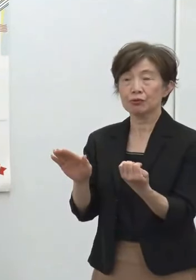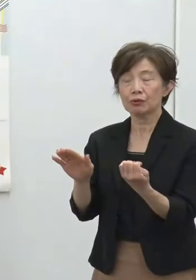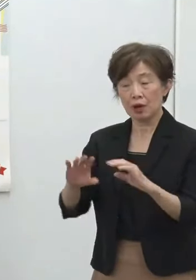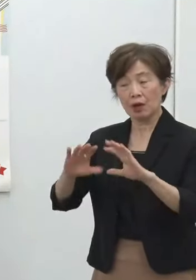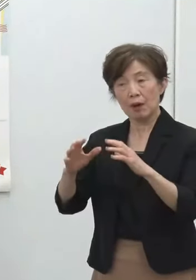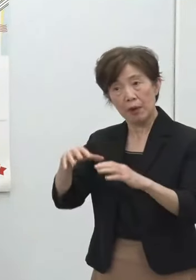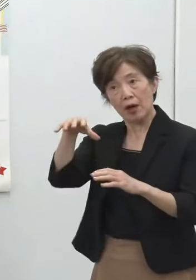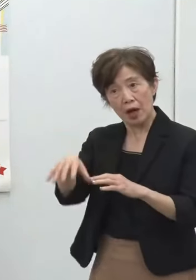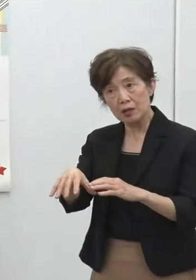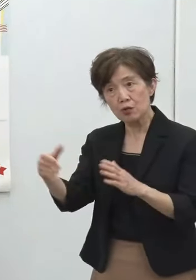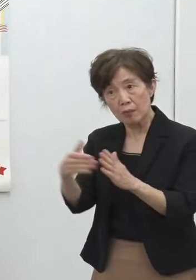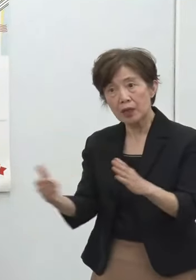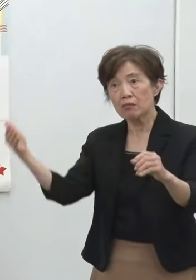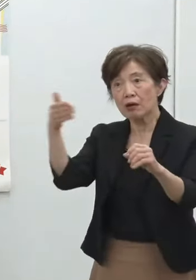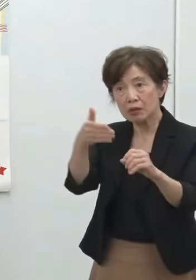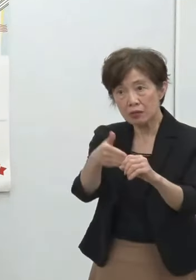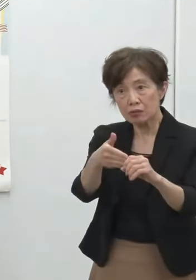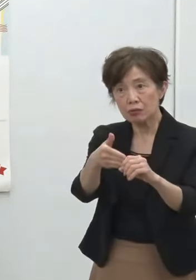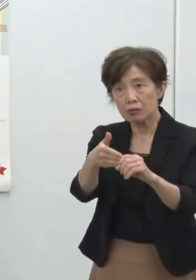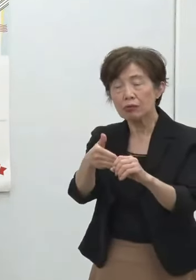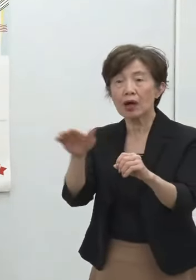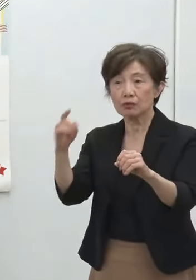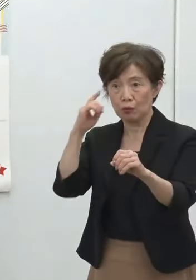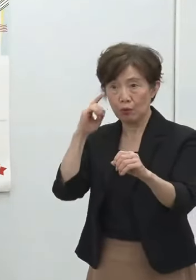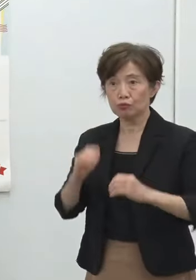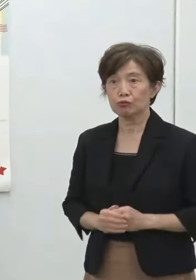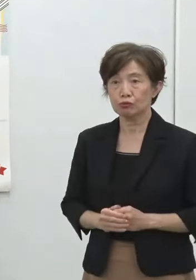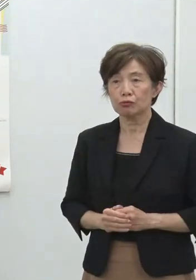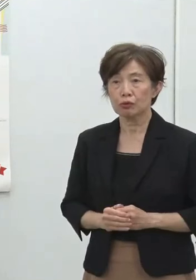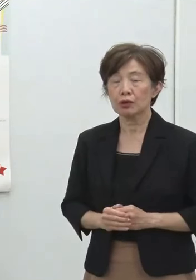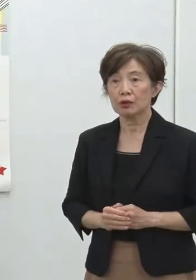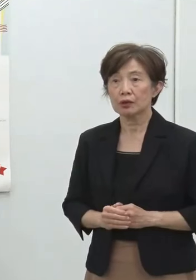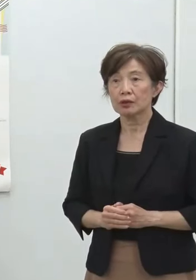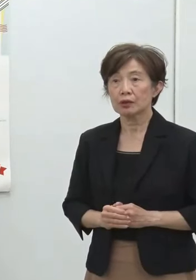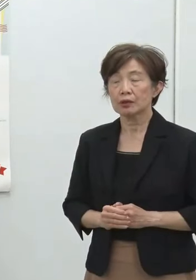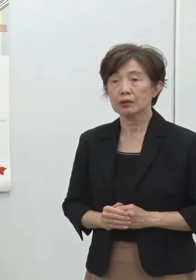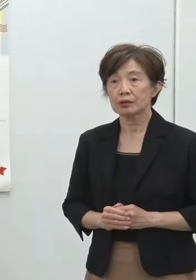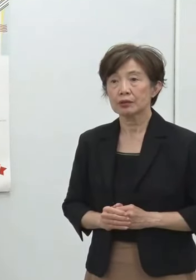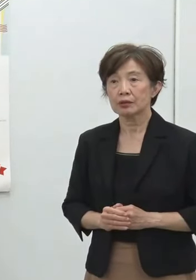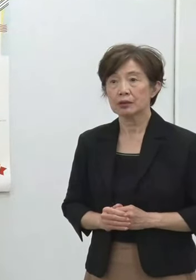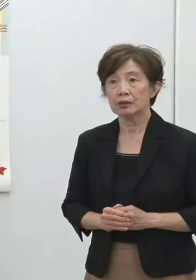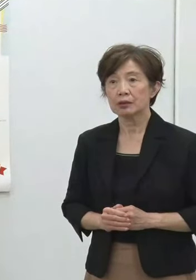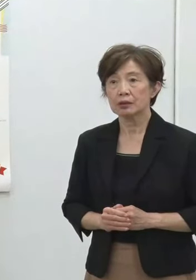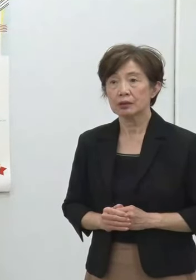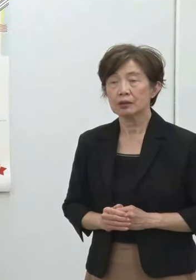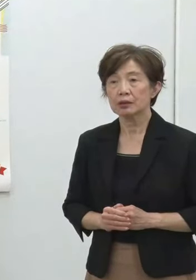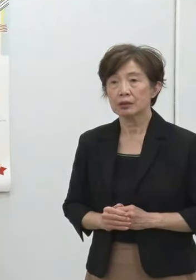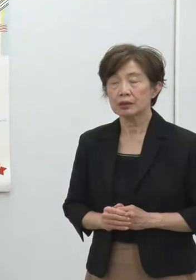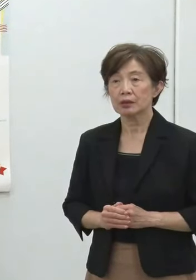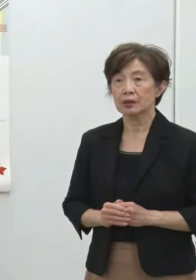博会場までのアクセスっていう話もあると思うんです。 はい、 でそのなかなか主婦が借り上げるそのバスっていうの